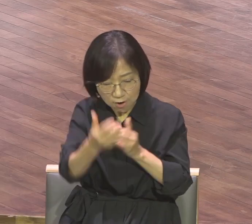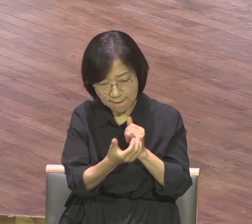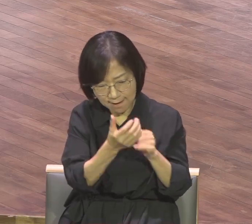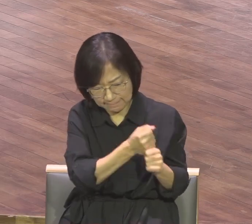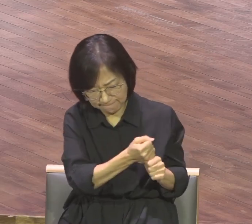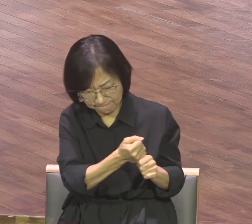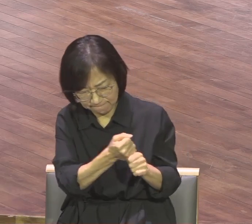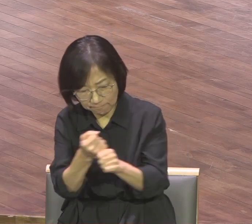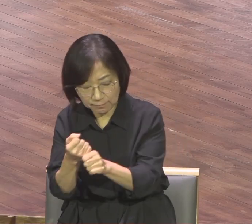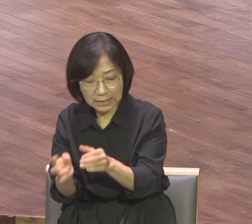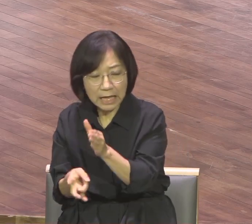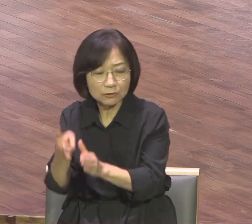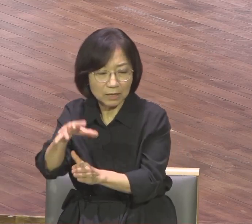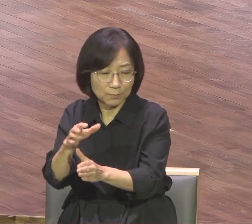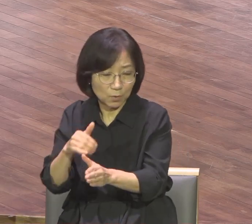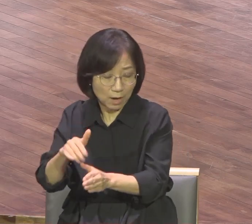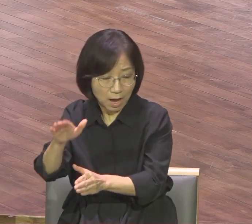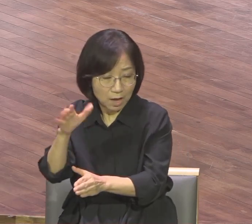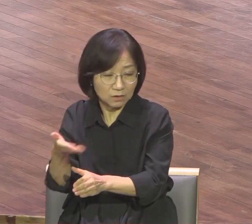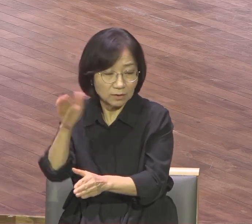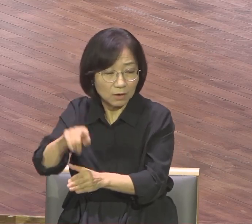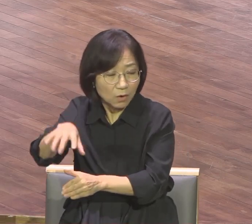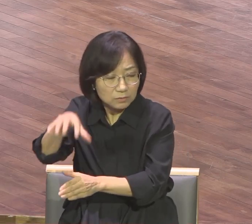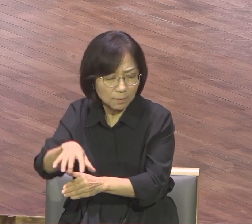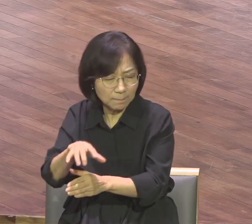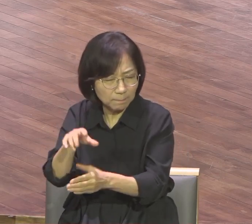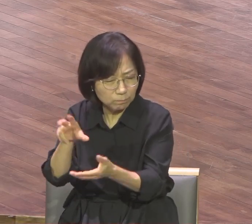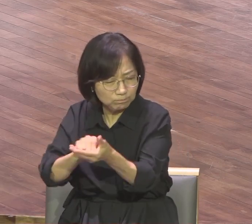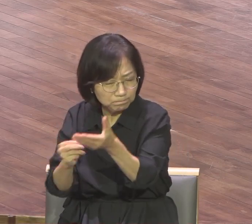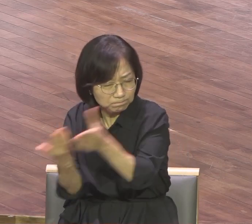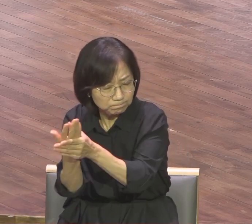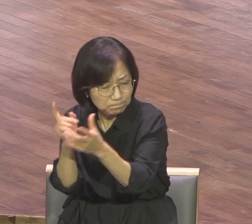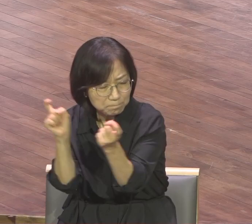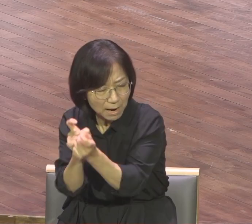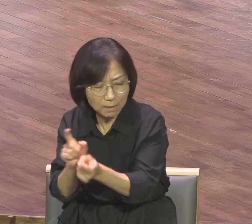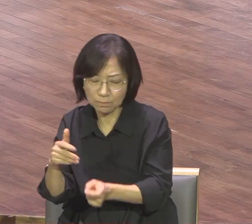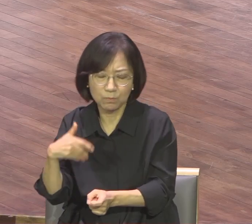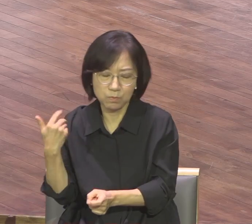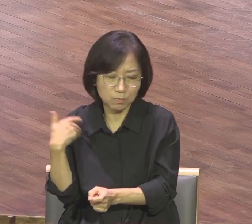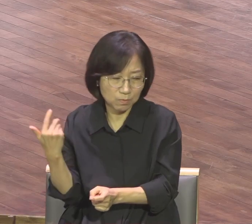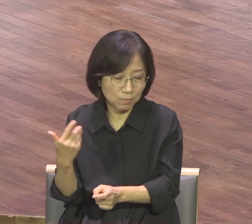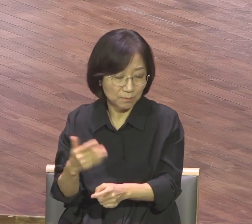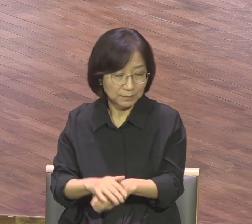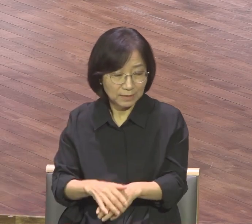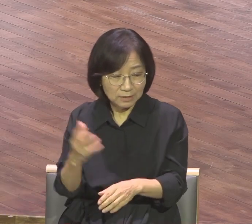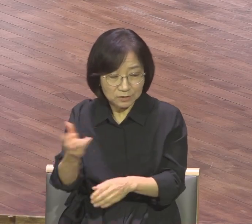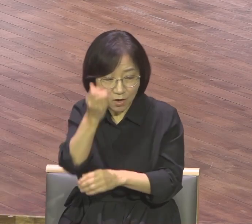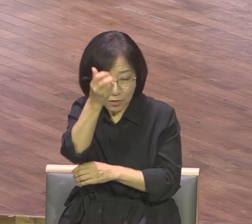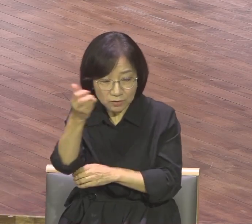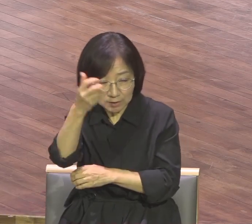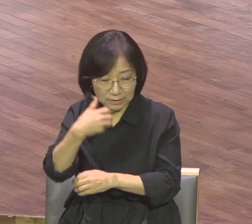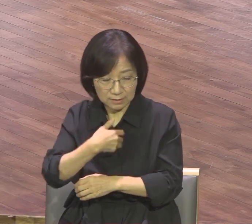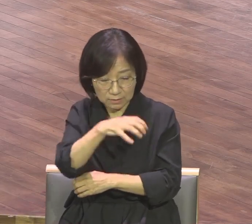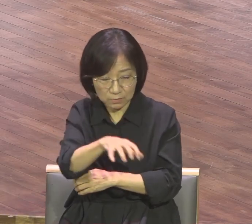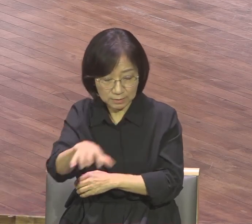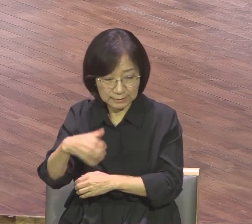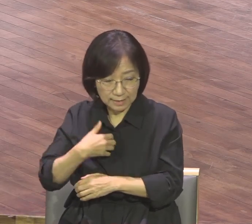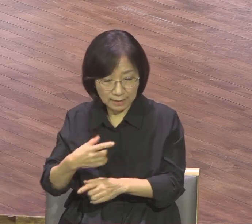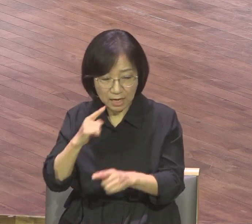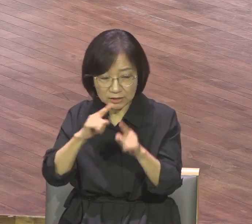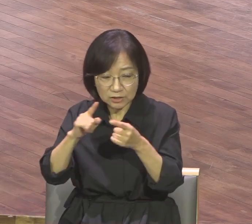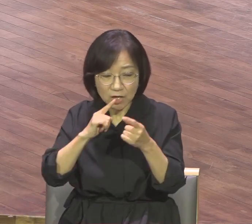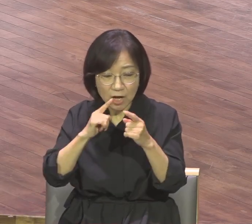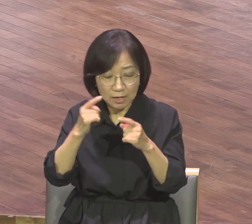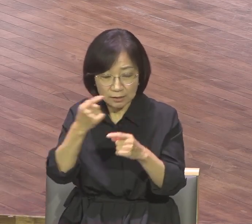가는데 거기서 무슨 일을 당하는지 알지 못하노라. 오직 성령이 각 성에서 내게 증언하여 결박과